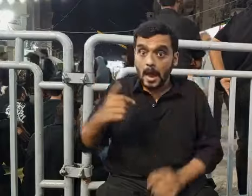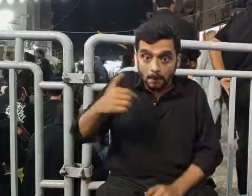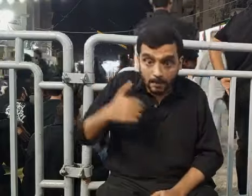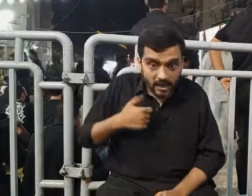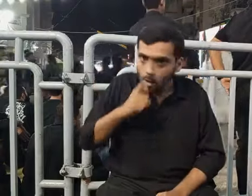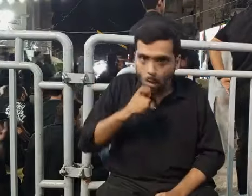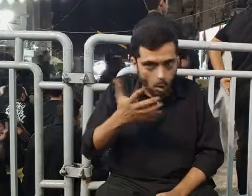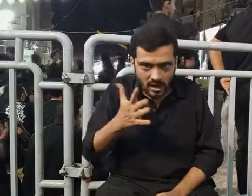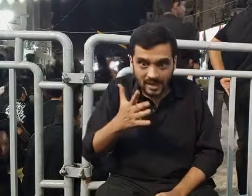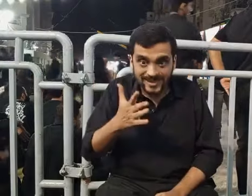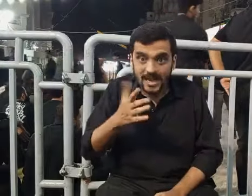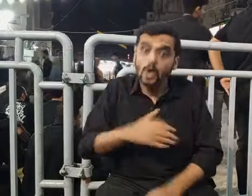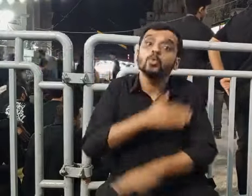کا.